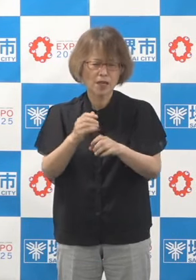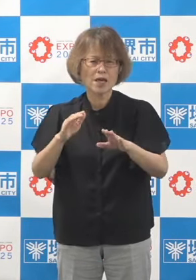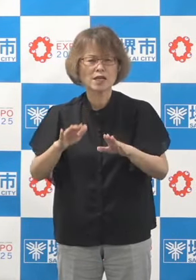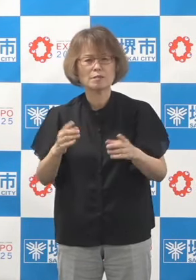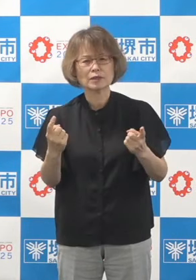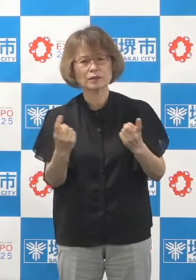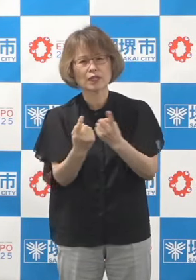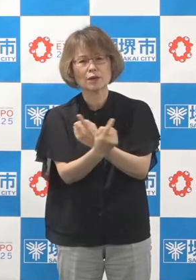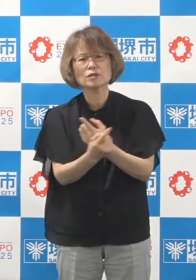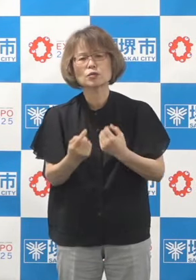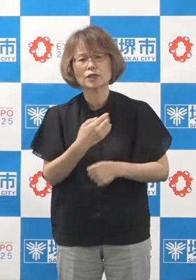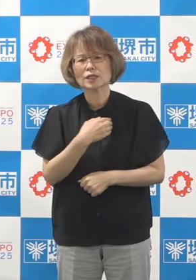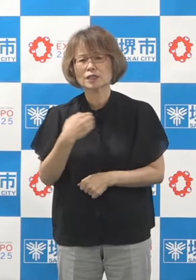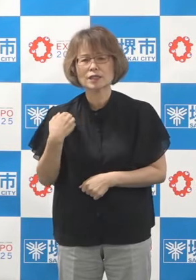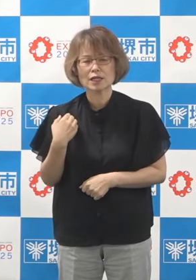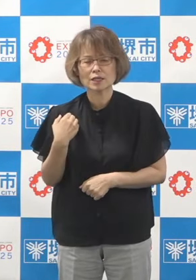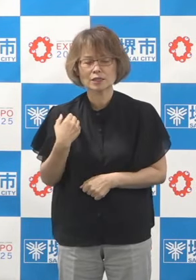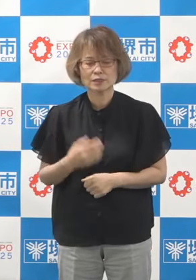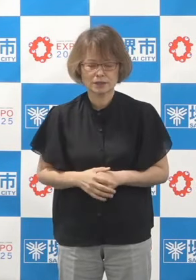ています。